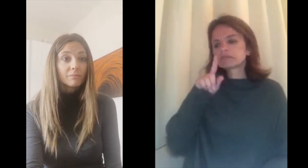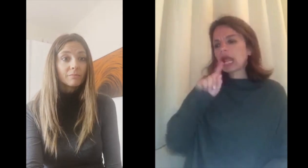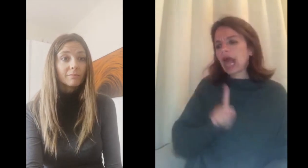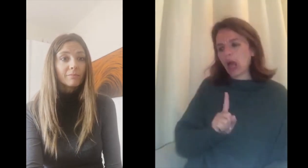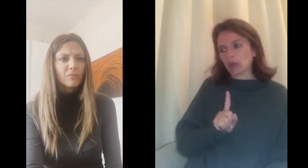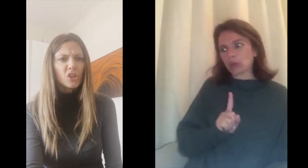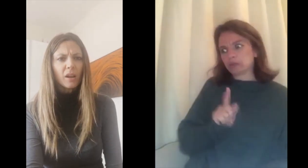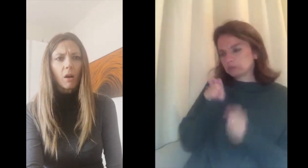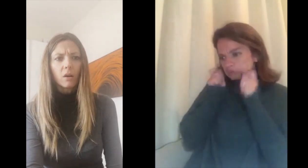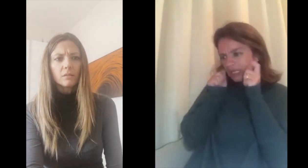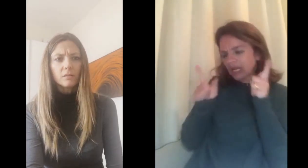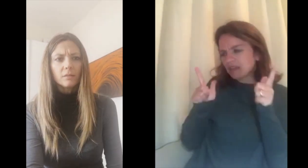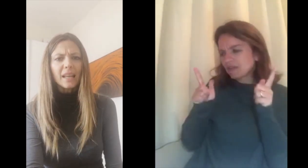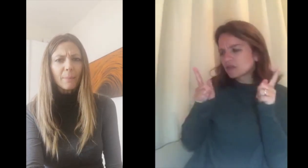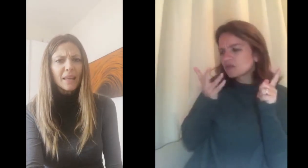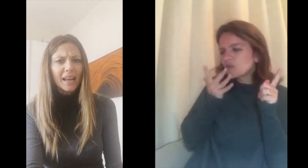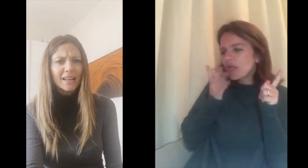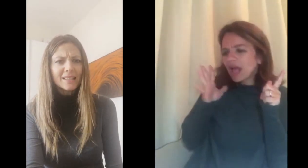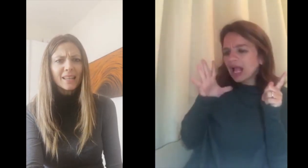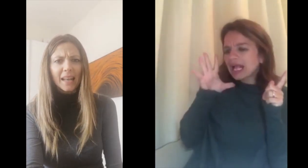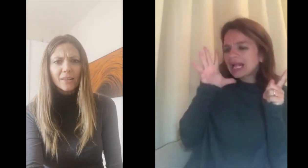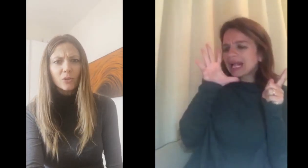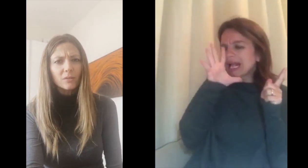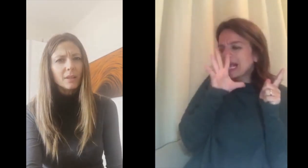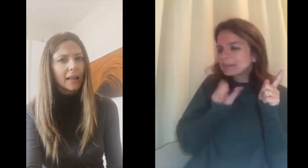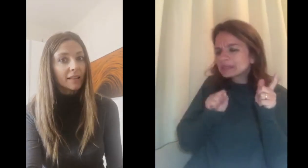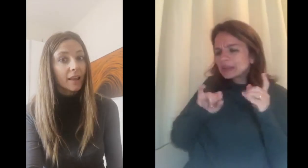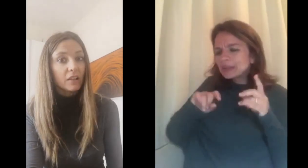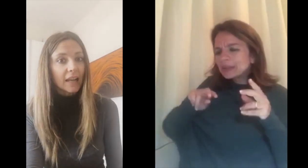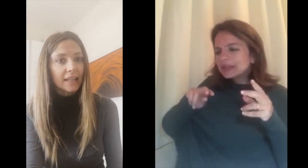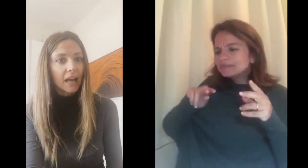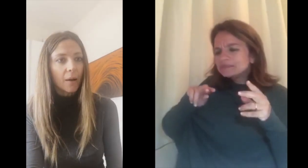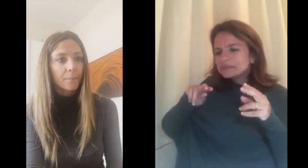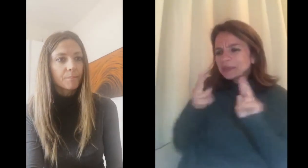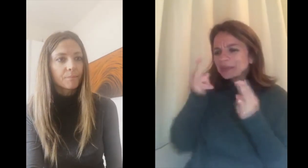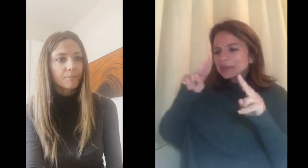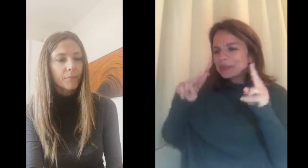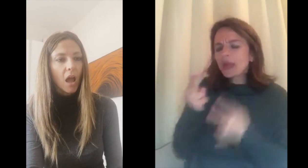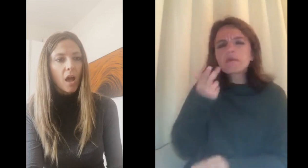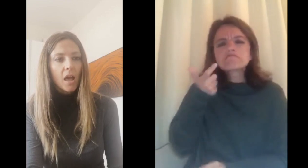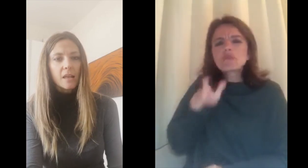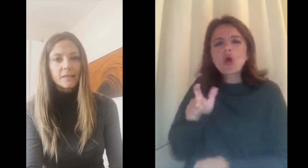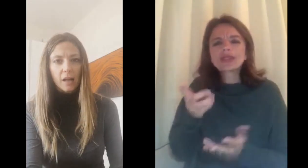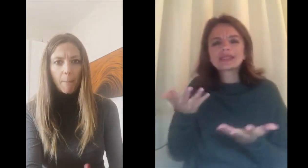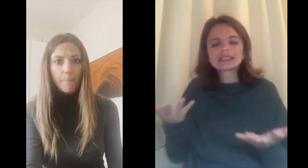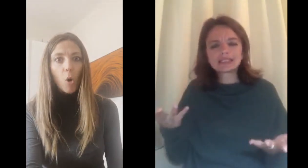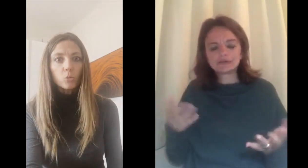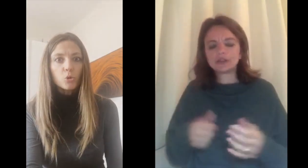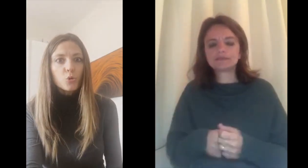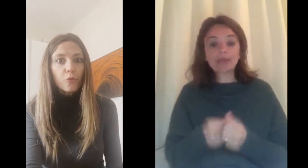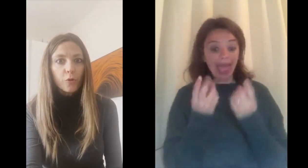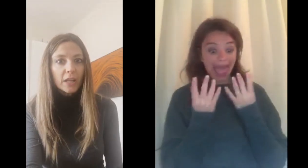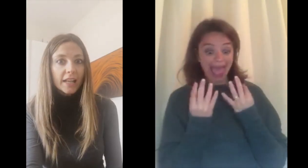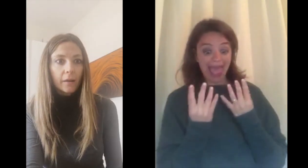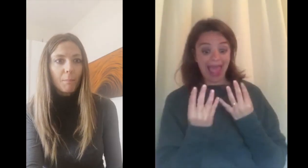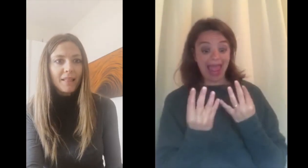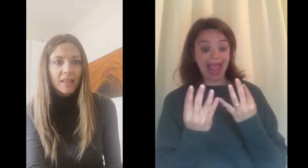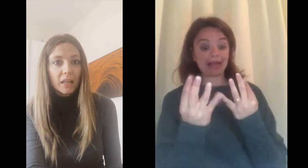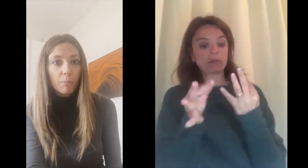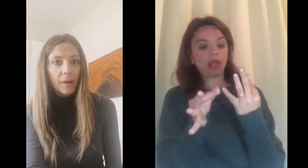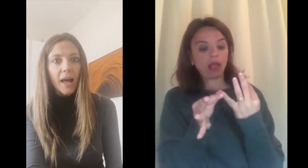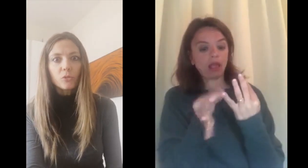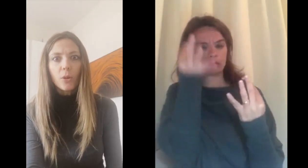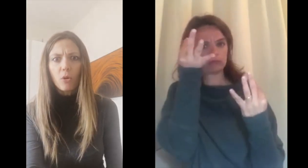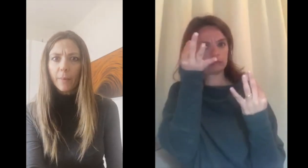Stupito, cercò di capire il segreto di tanta vitalità. Strappò un ciuffo